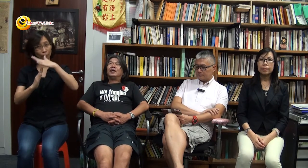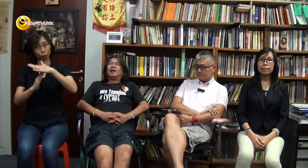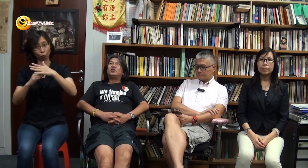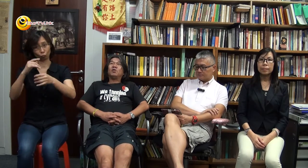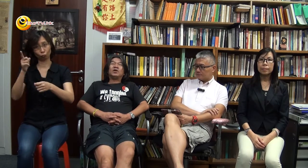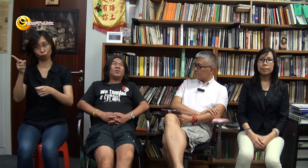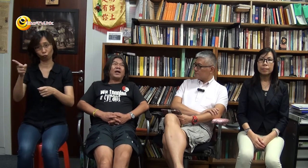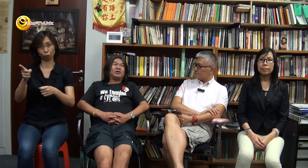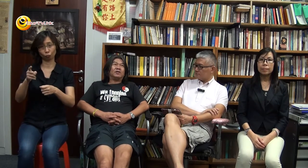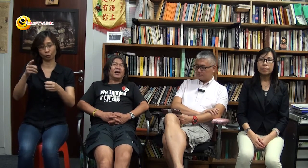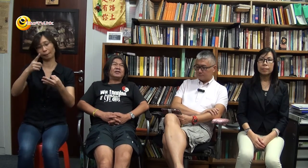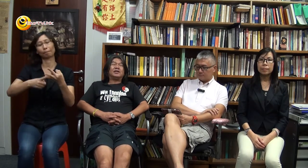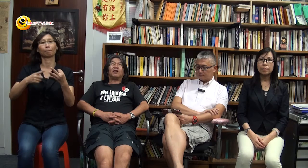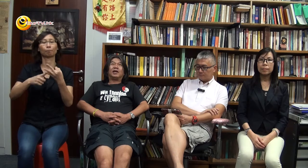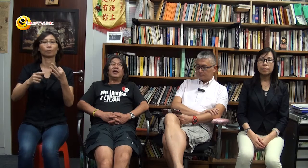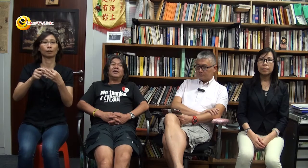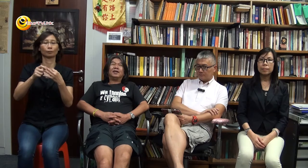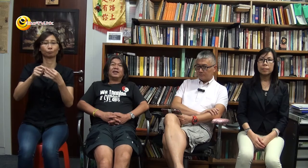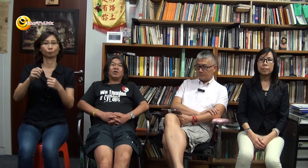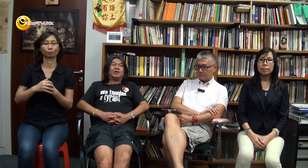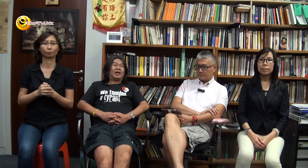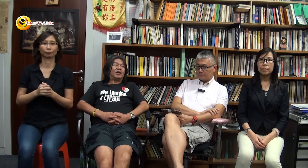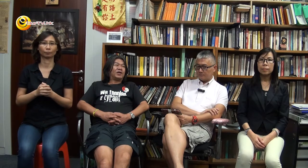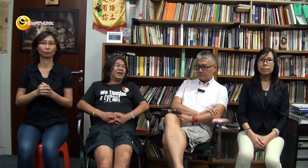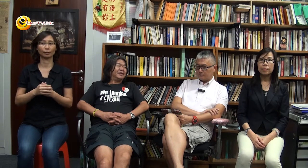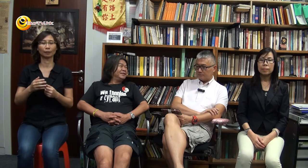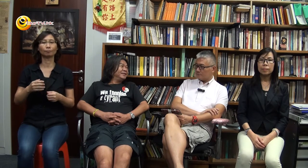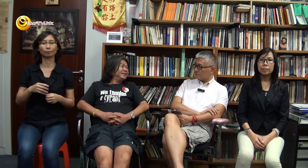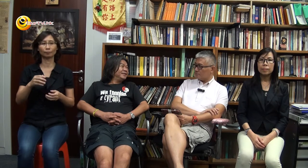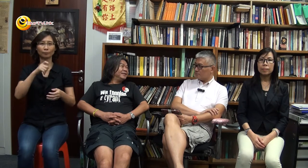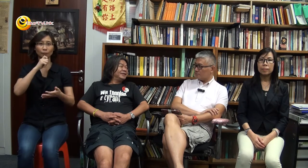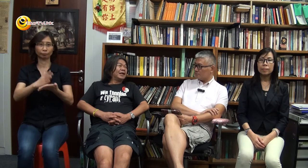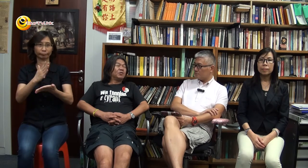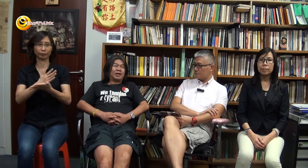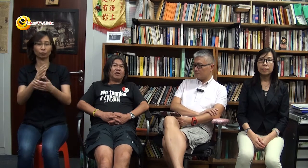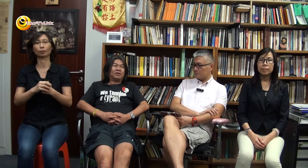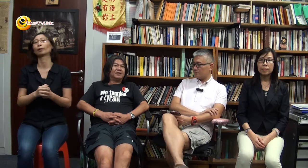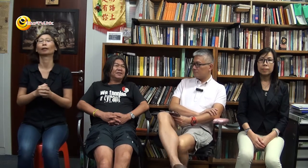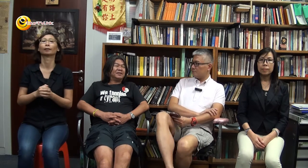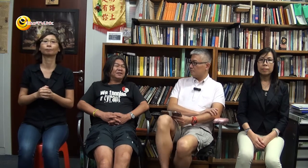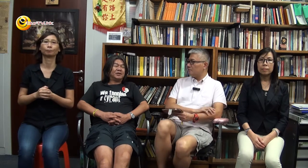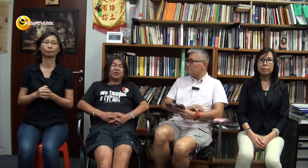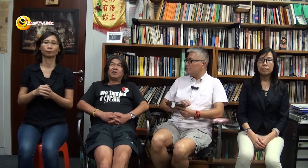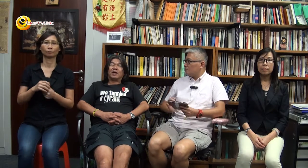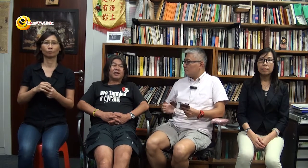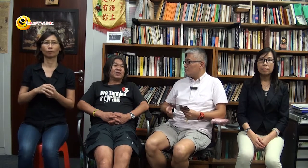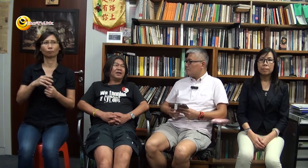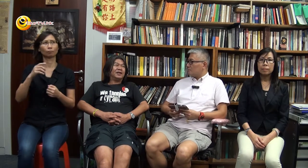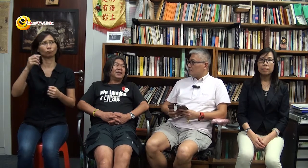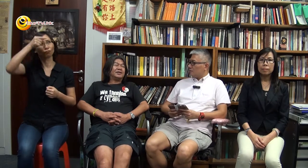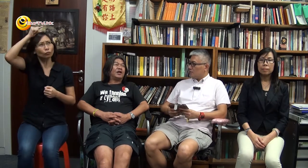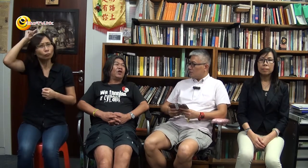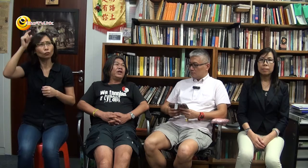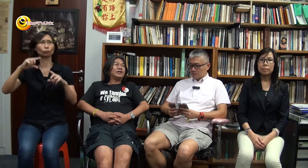講，你要中央批准嗱，試過咧，董建華甩碌嘅，曾蔭權甩碌，唔知董建華唔記得